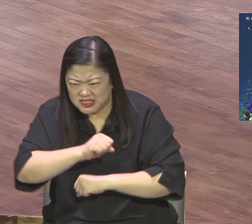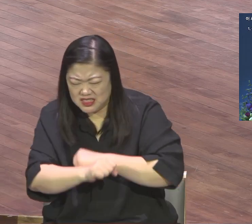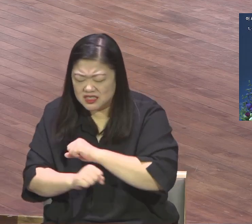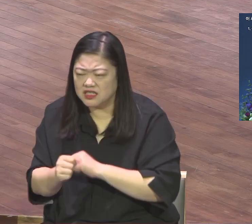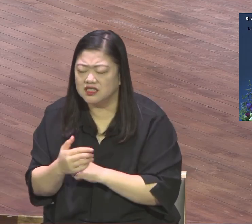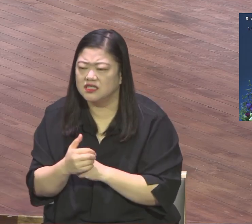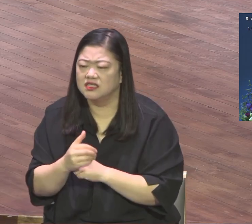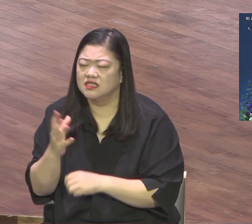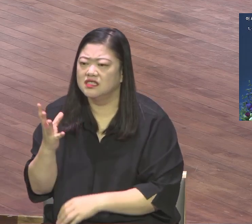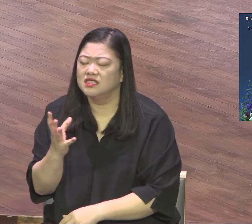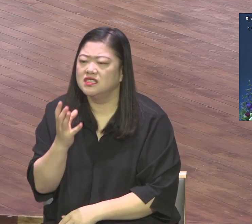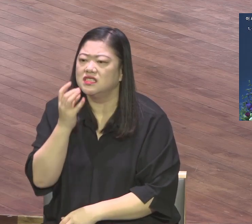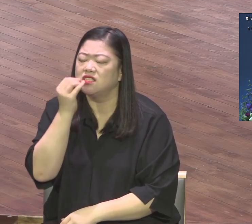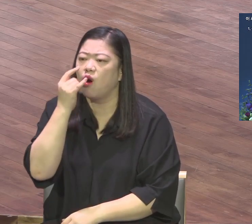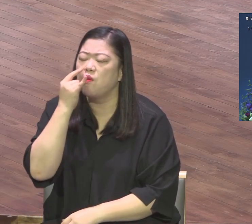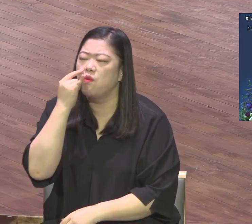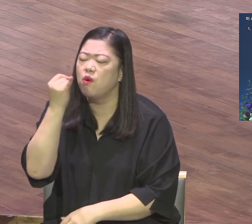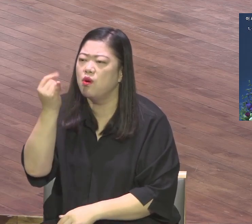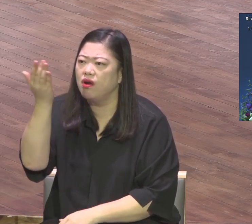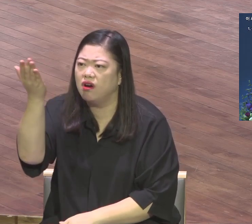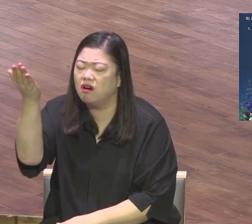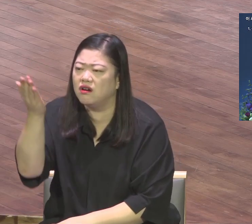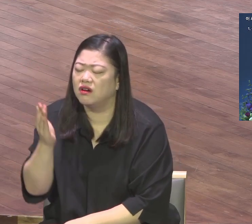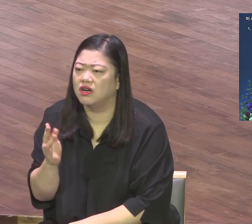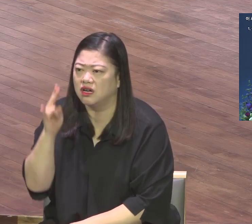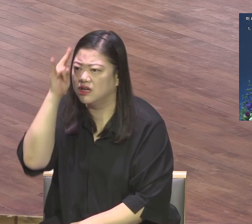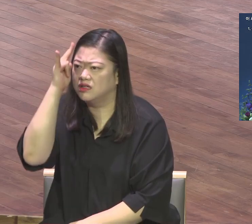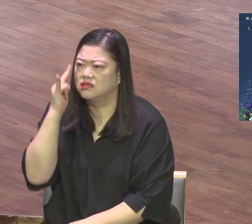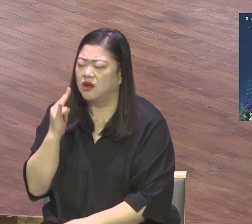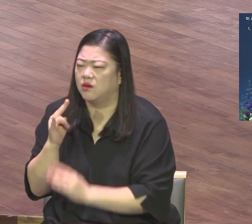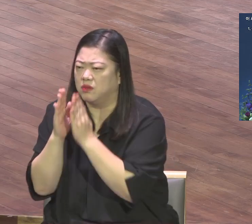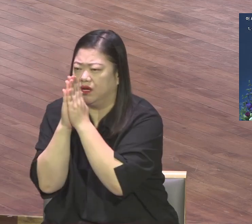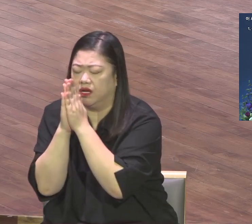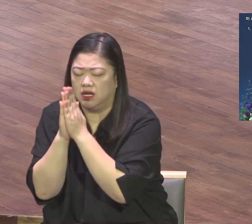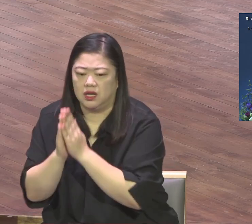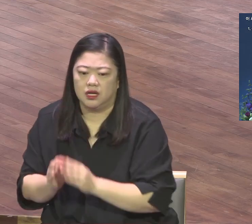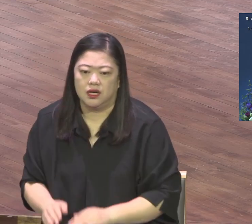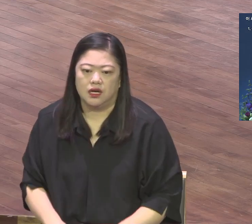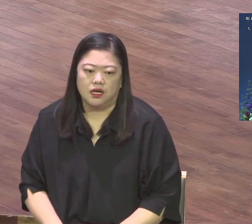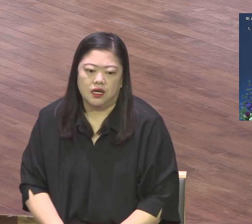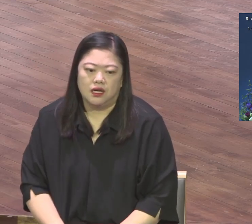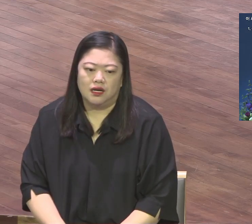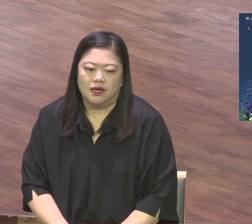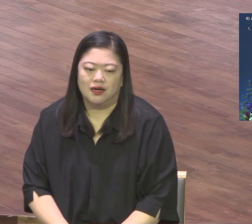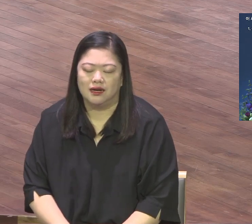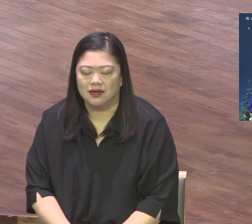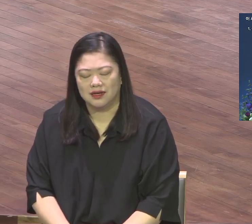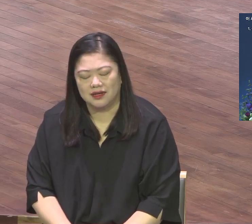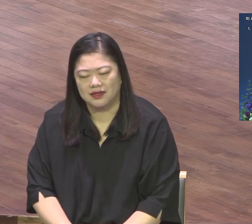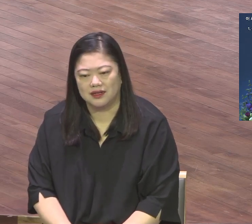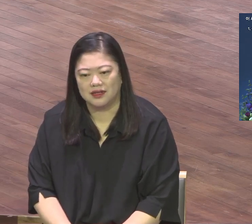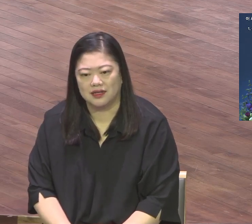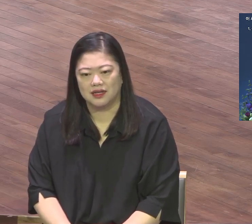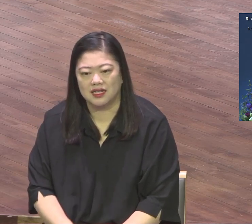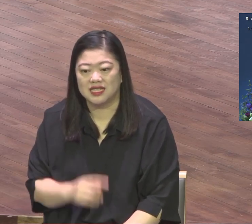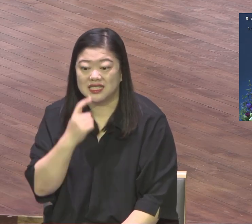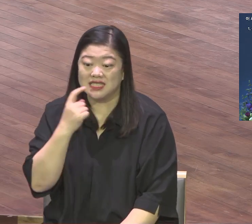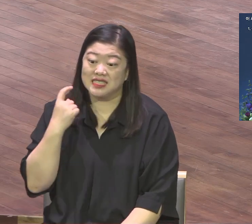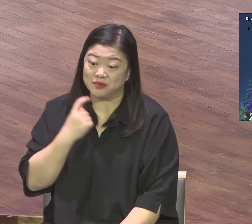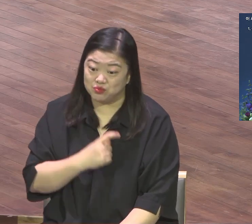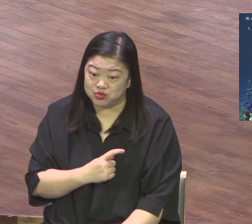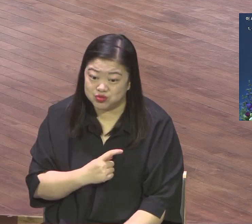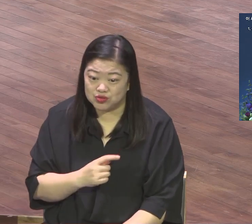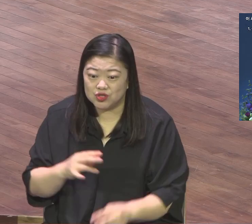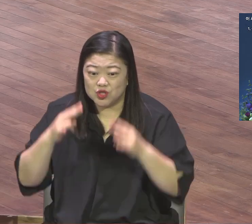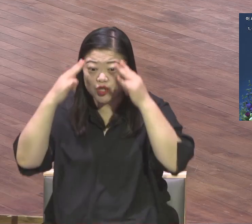성모여 성모가 중보자입니까? 신부나 수녀나